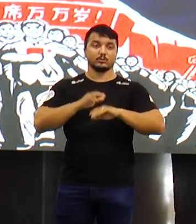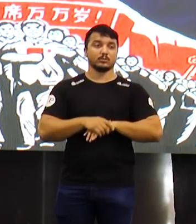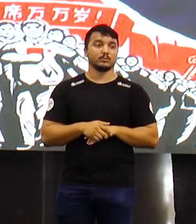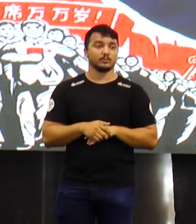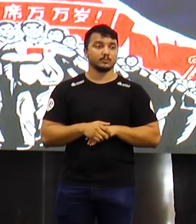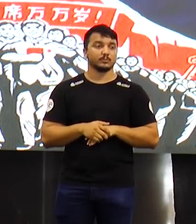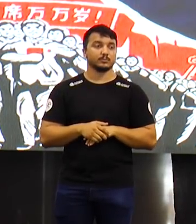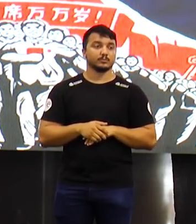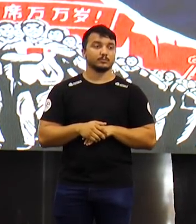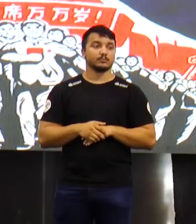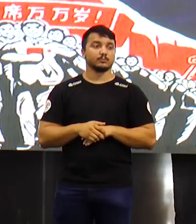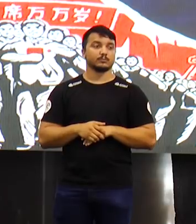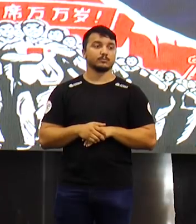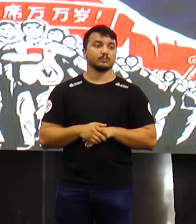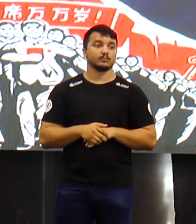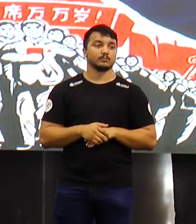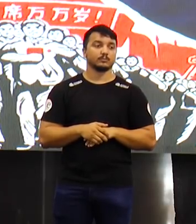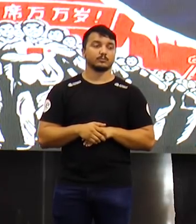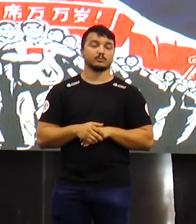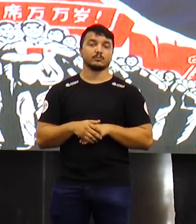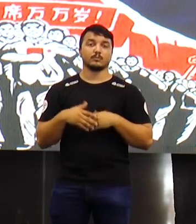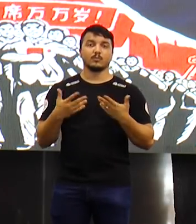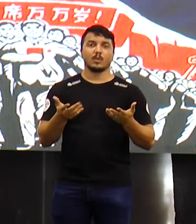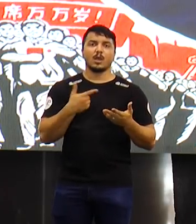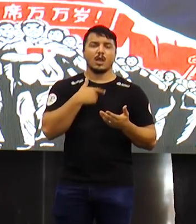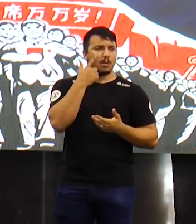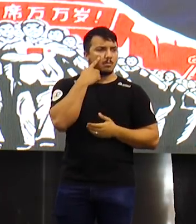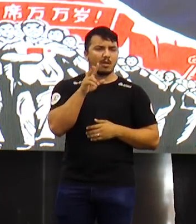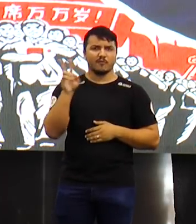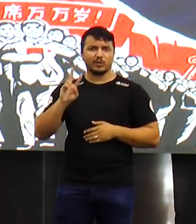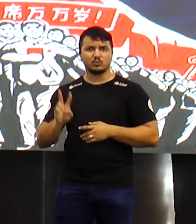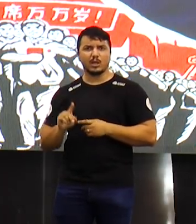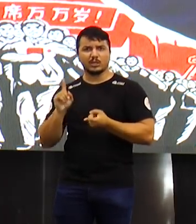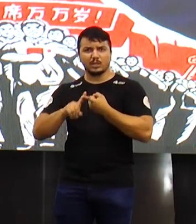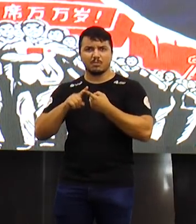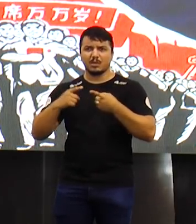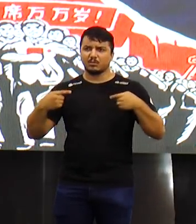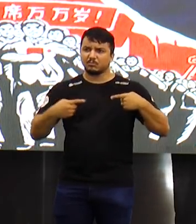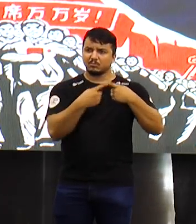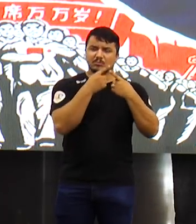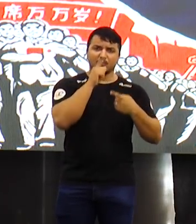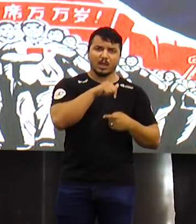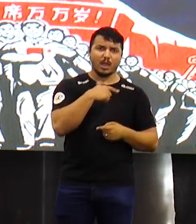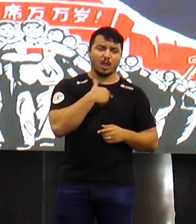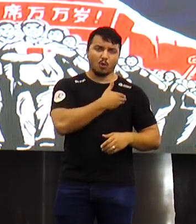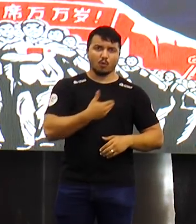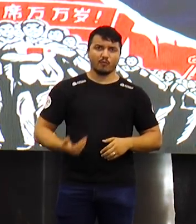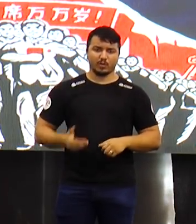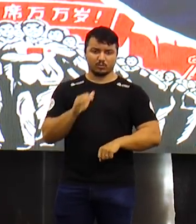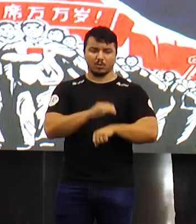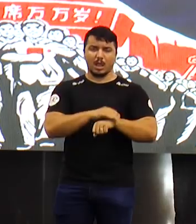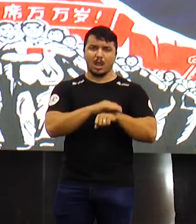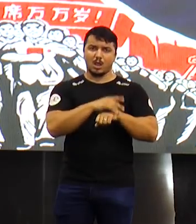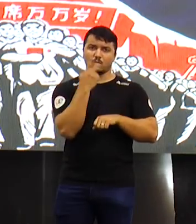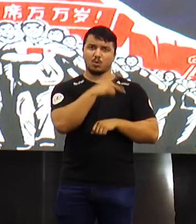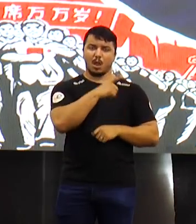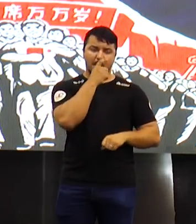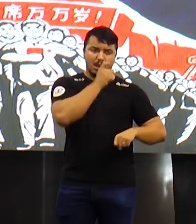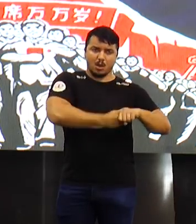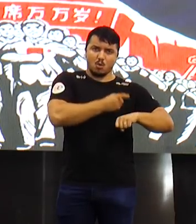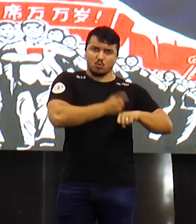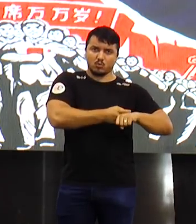democracia. Fernandes, a Venezuela pode ser caracterizada como um governo autocrata.